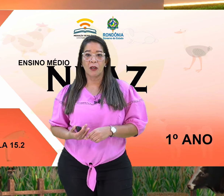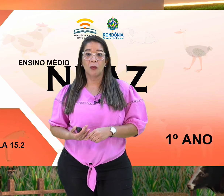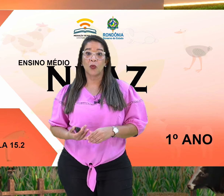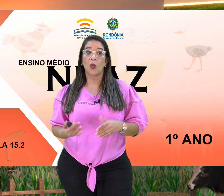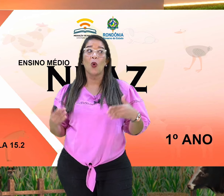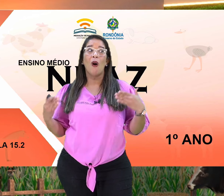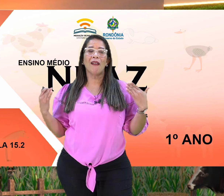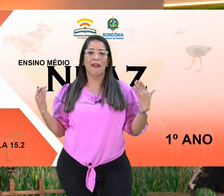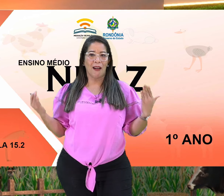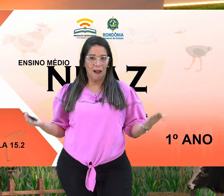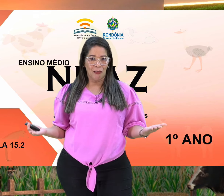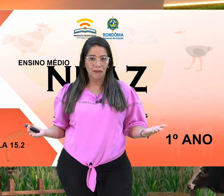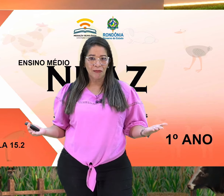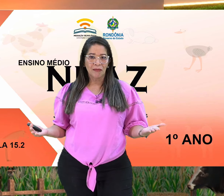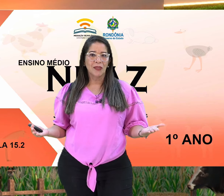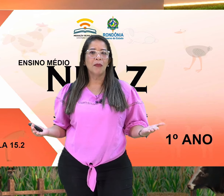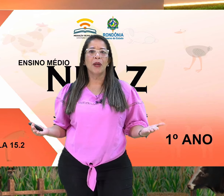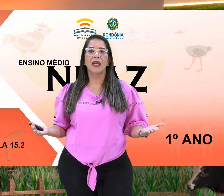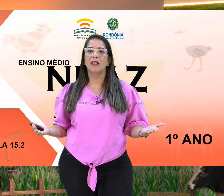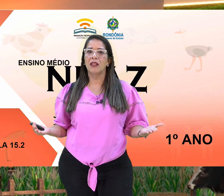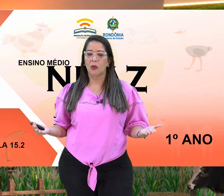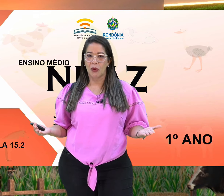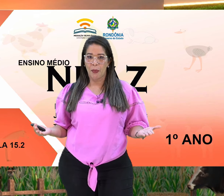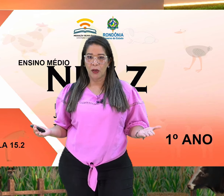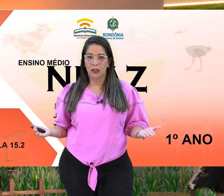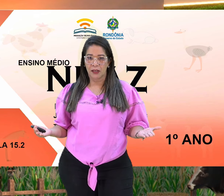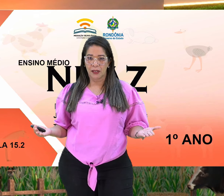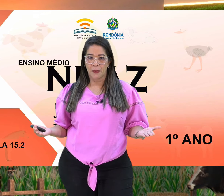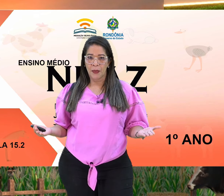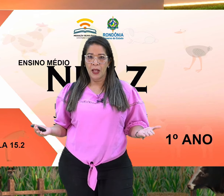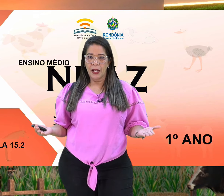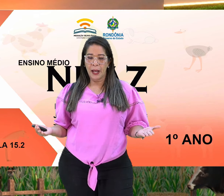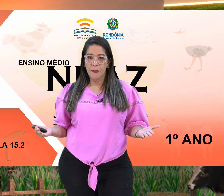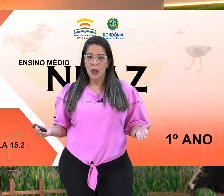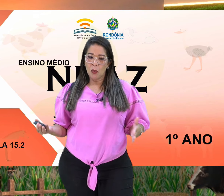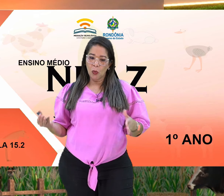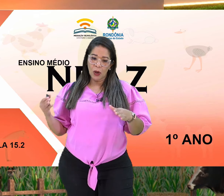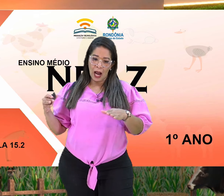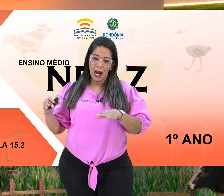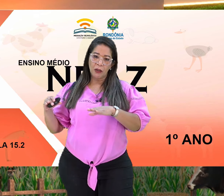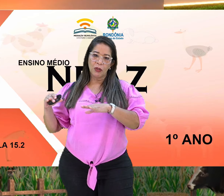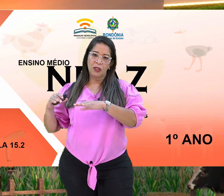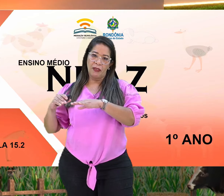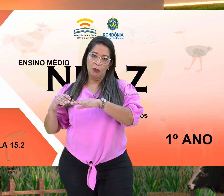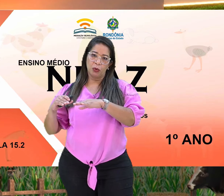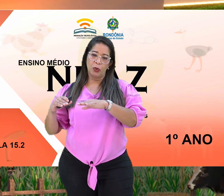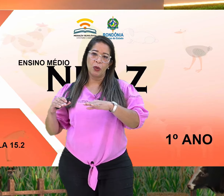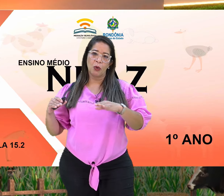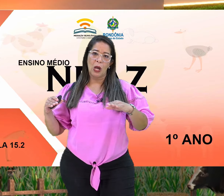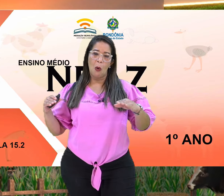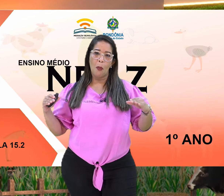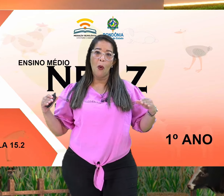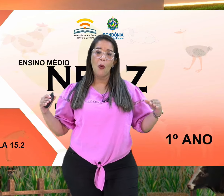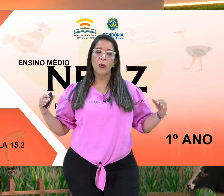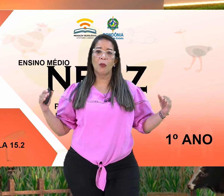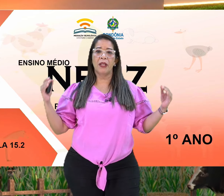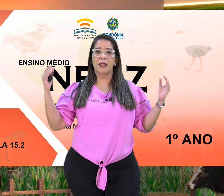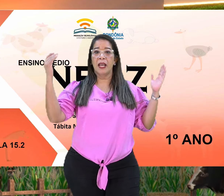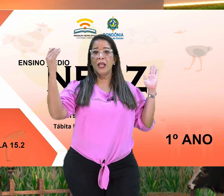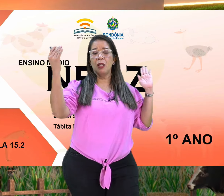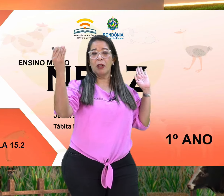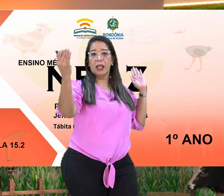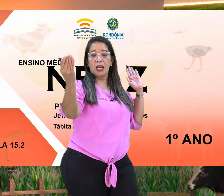a sua criação, o local também é de suma importância, né? Um lugar onde você vai construir os seus